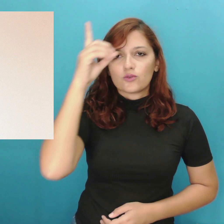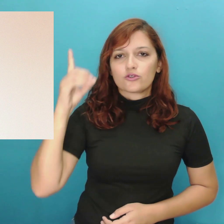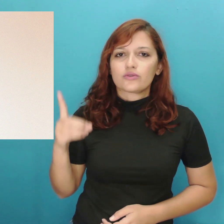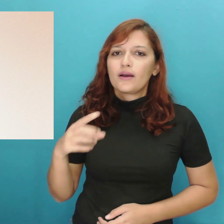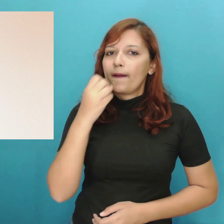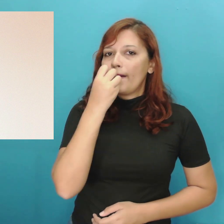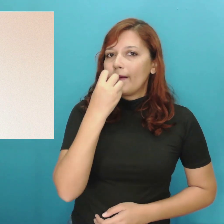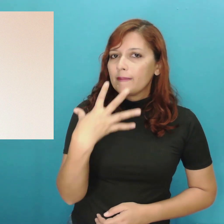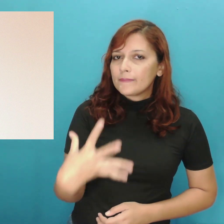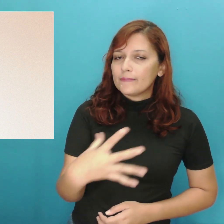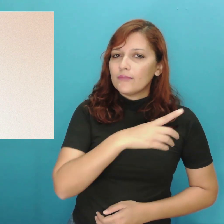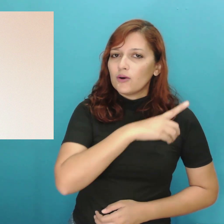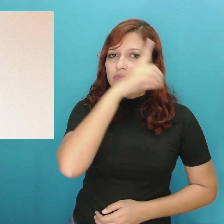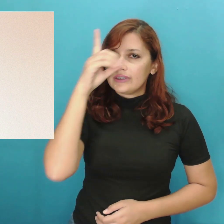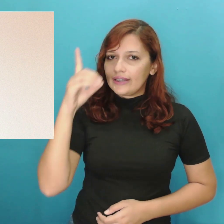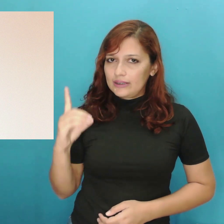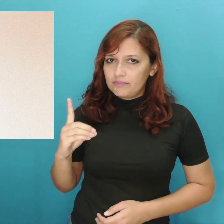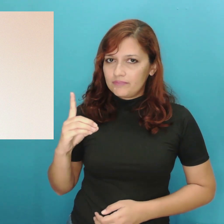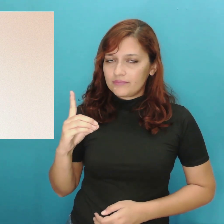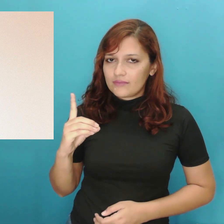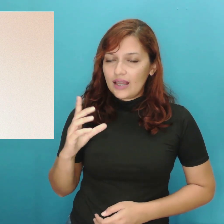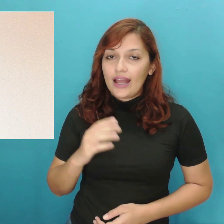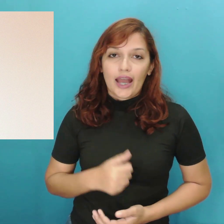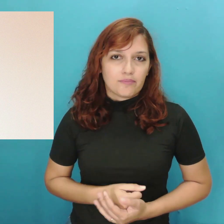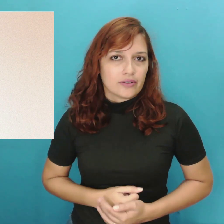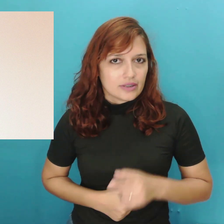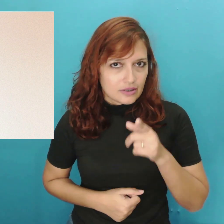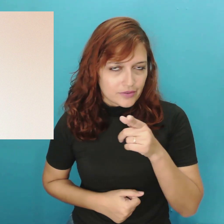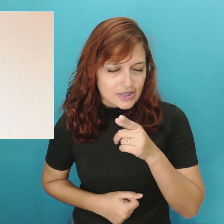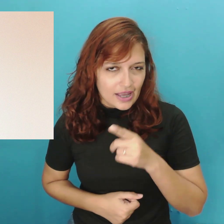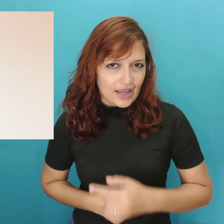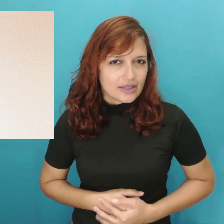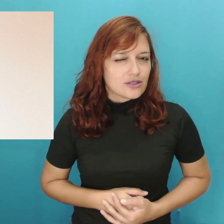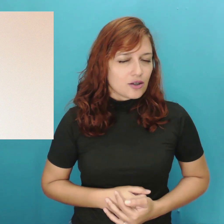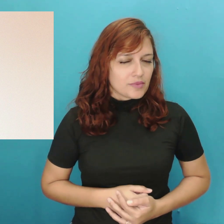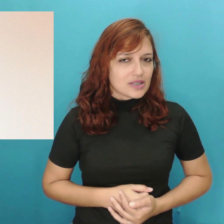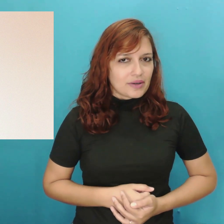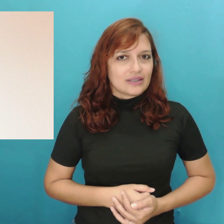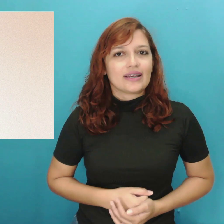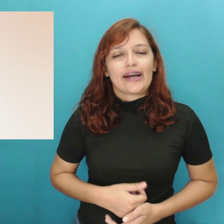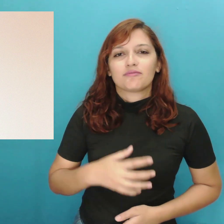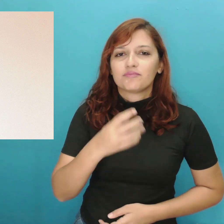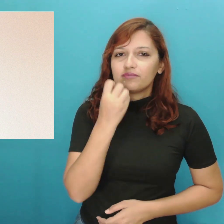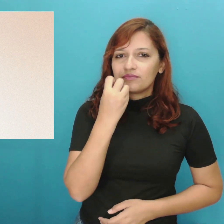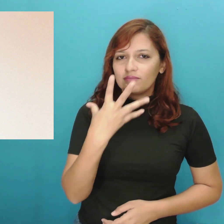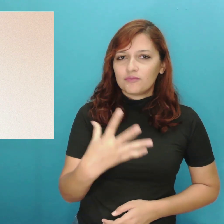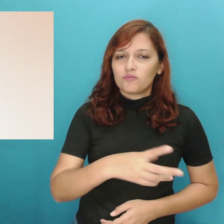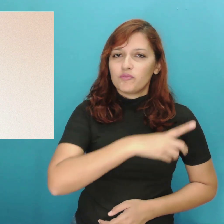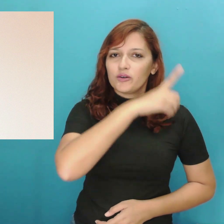rosto. Bom dia. É importante que você aí já comece a praticar. Bom